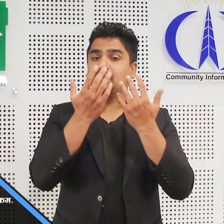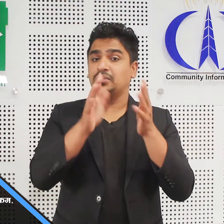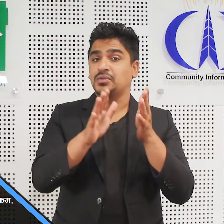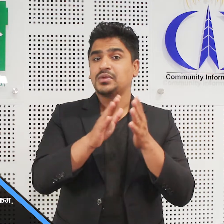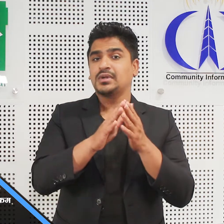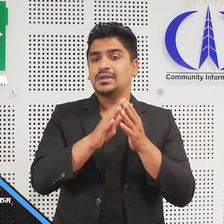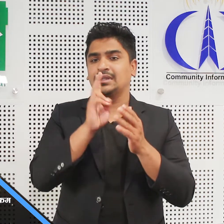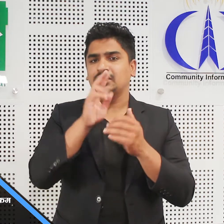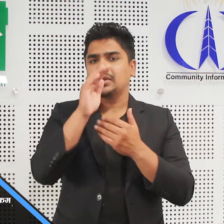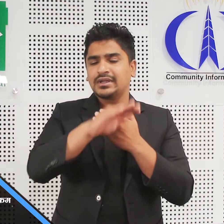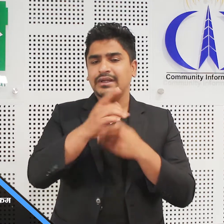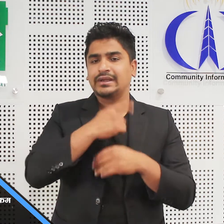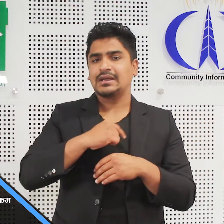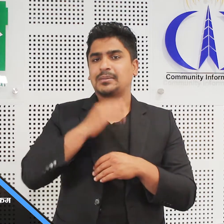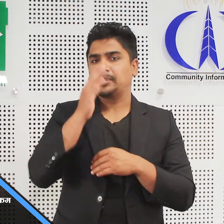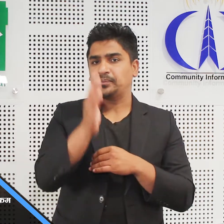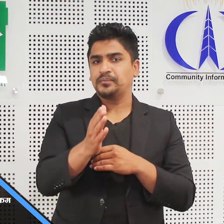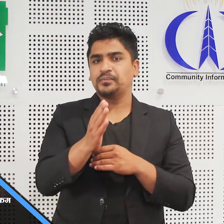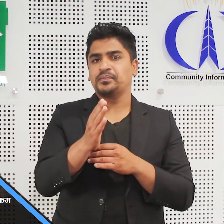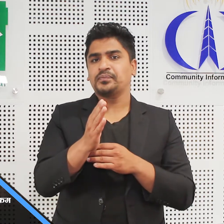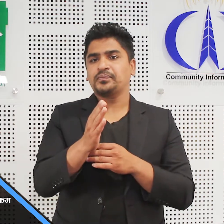र त्यसरी हामीले त्यतिखेर